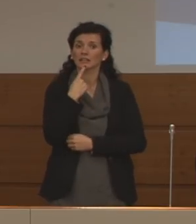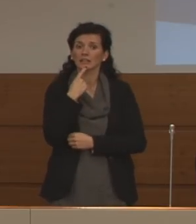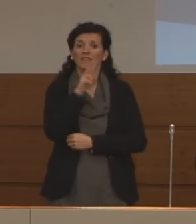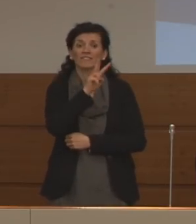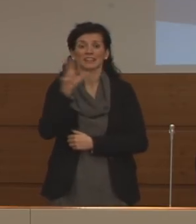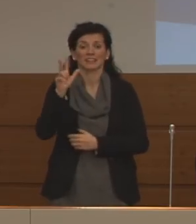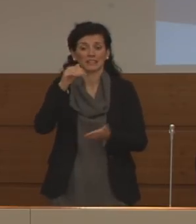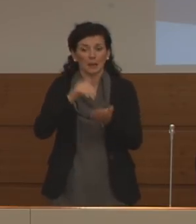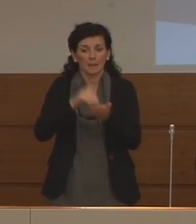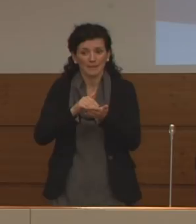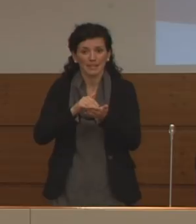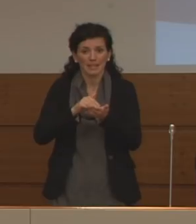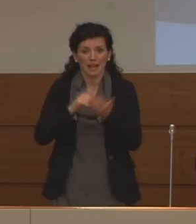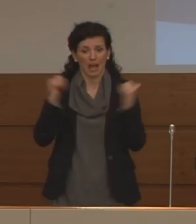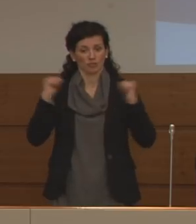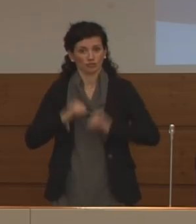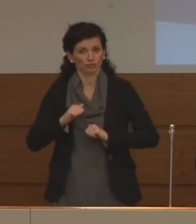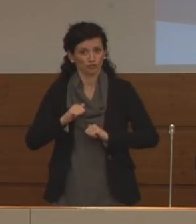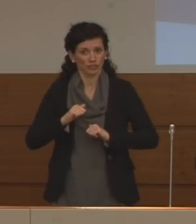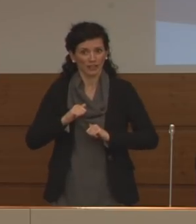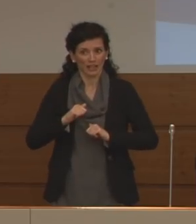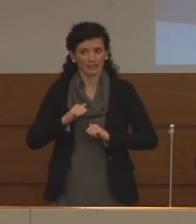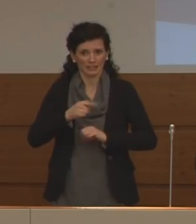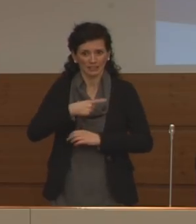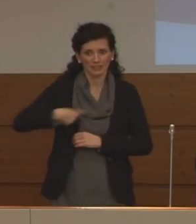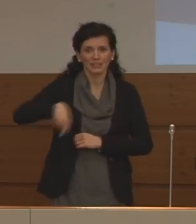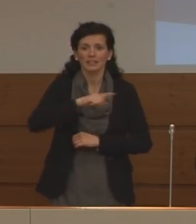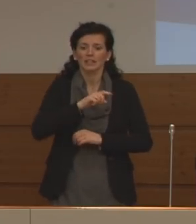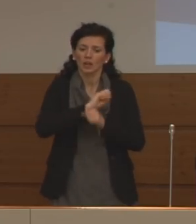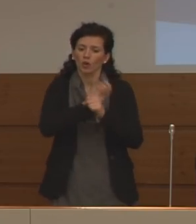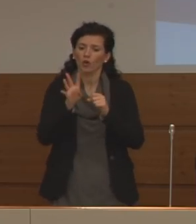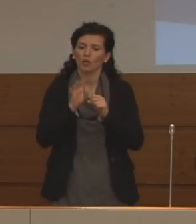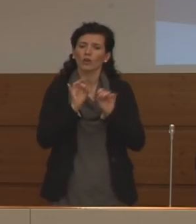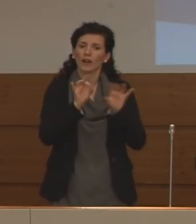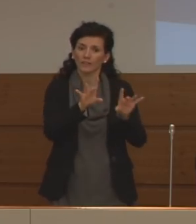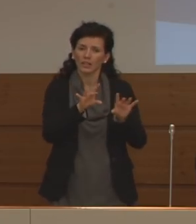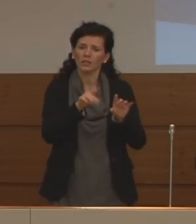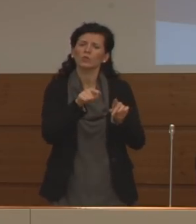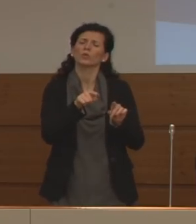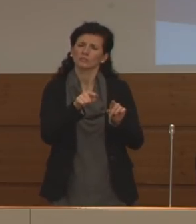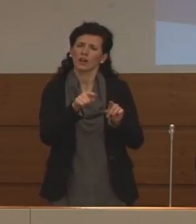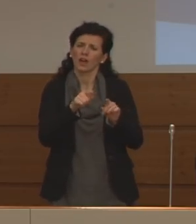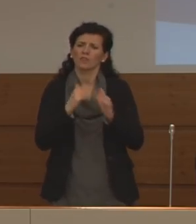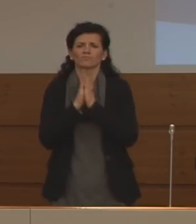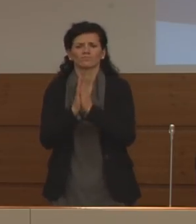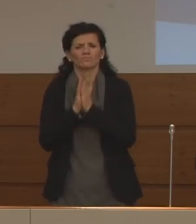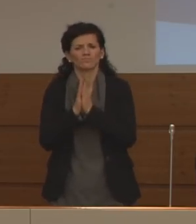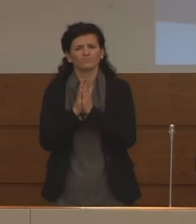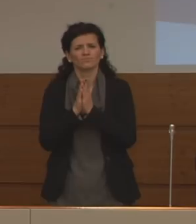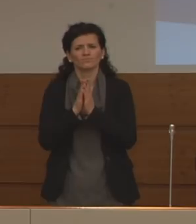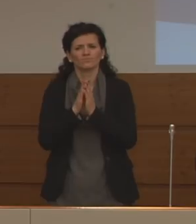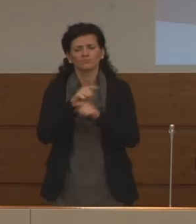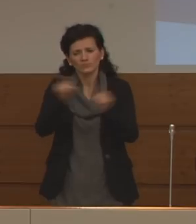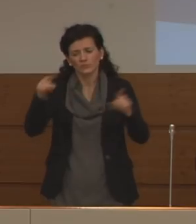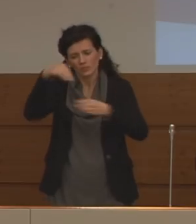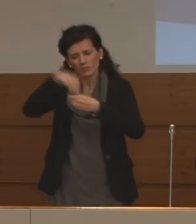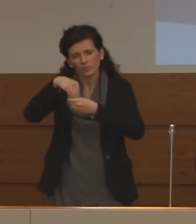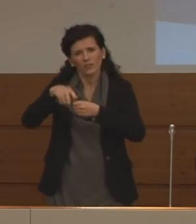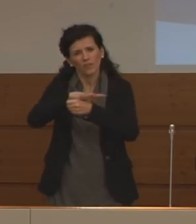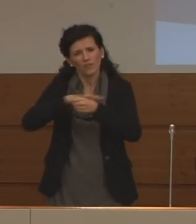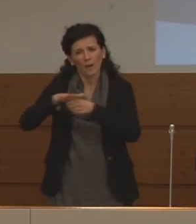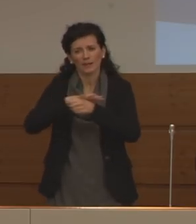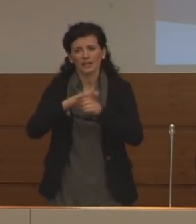concittadini che sono positivi per il corona b rosa che anche i